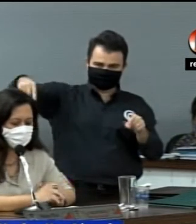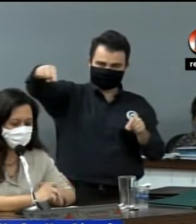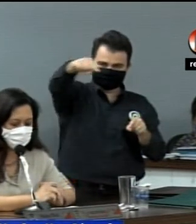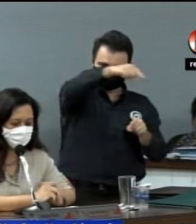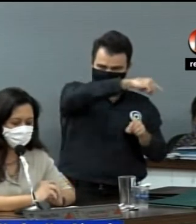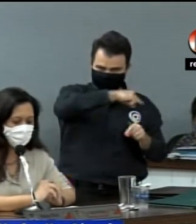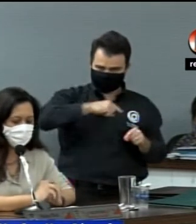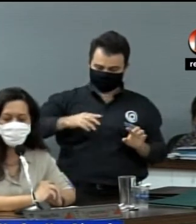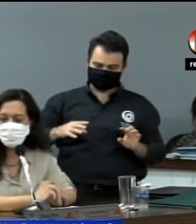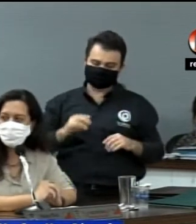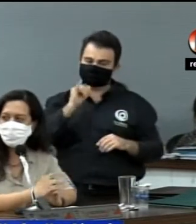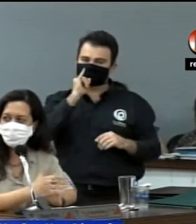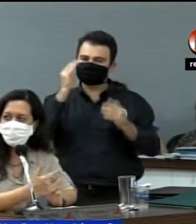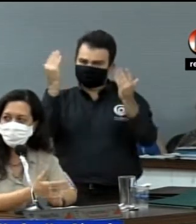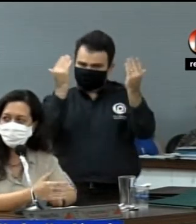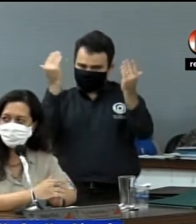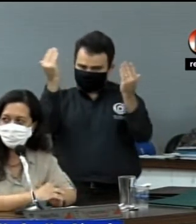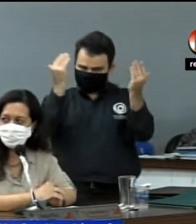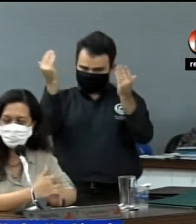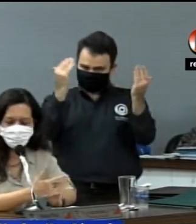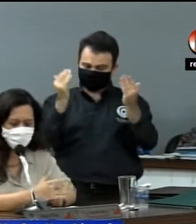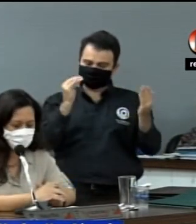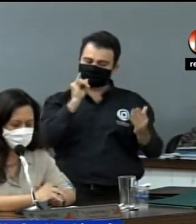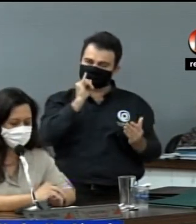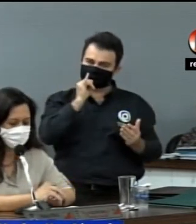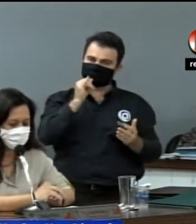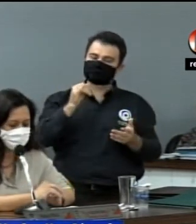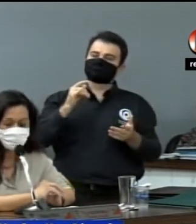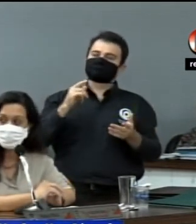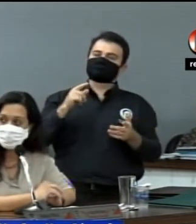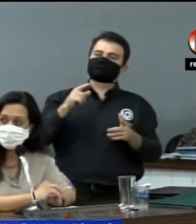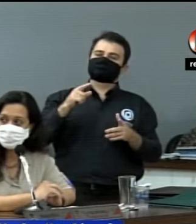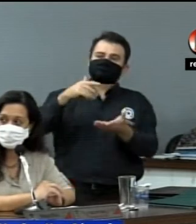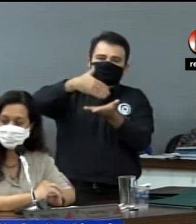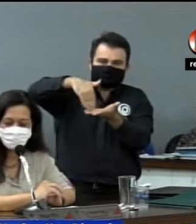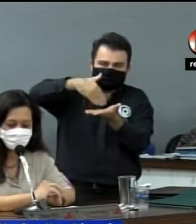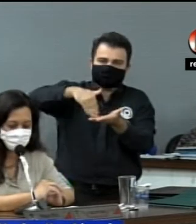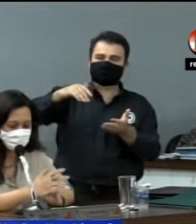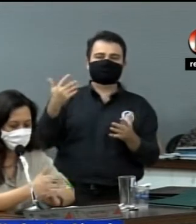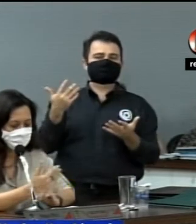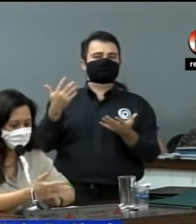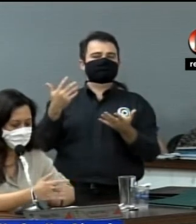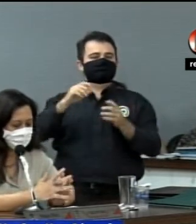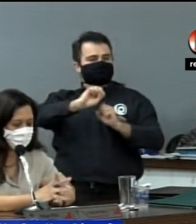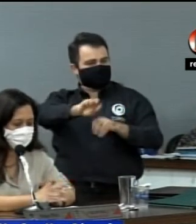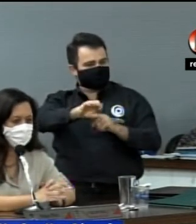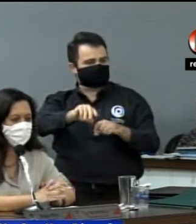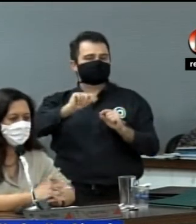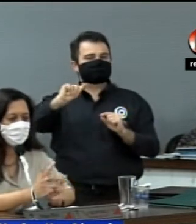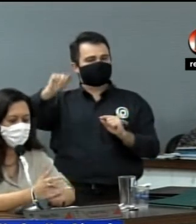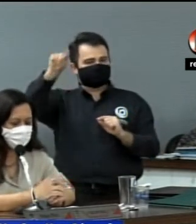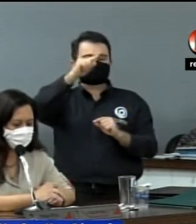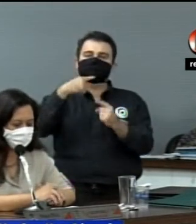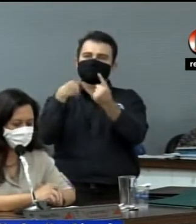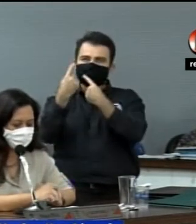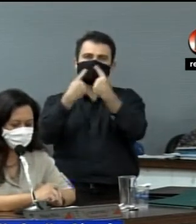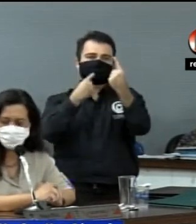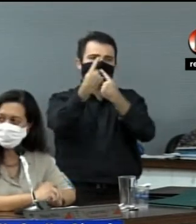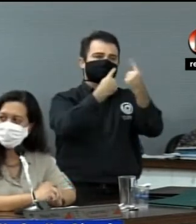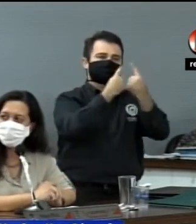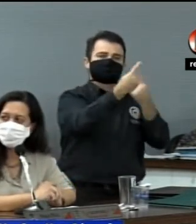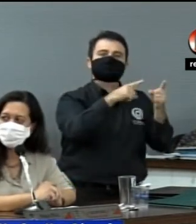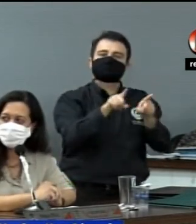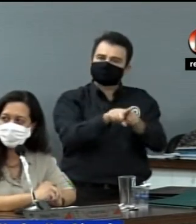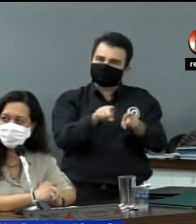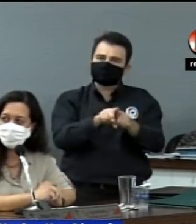gente usa como parâmetro, e a gente conversa bastante, eu tenho contato com vários secretários de educação já, inclusive com a União Nacional